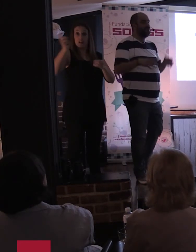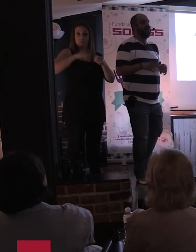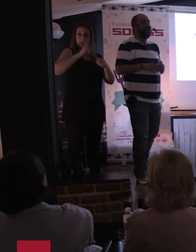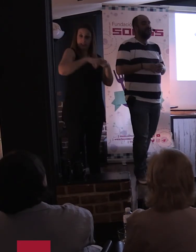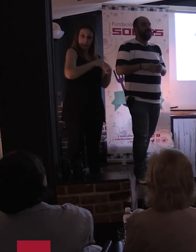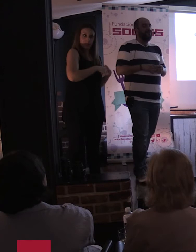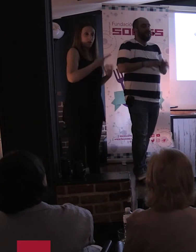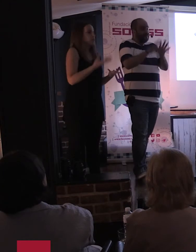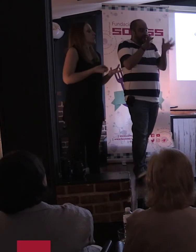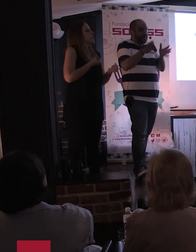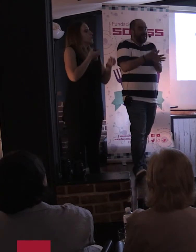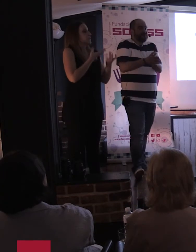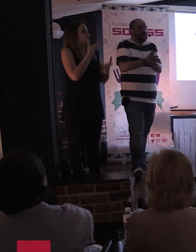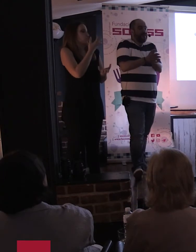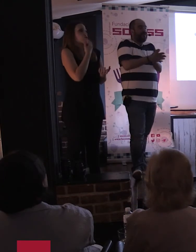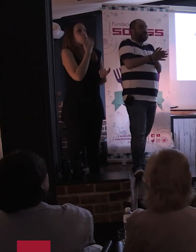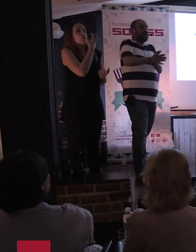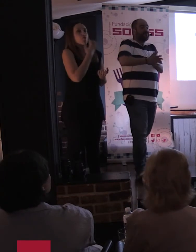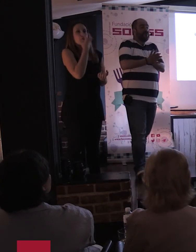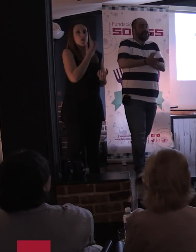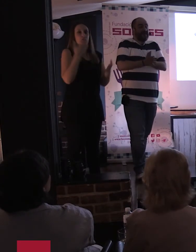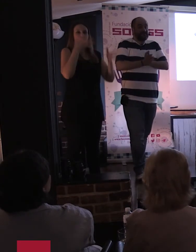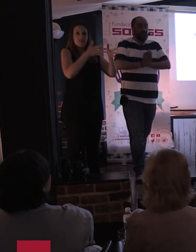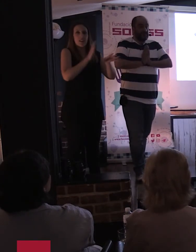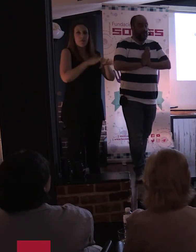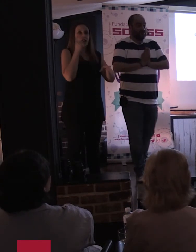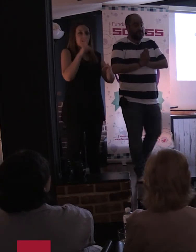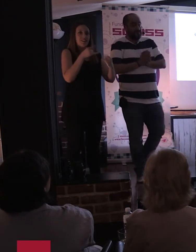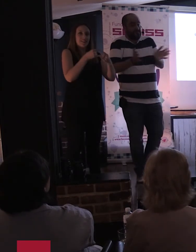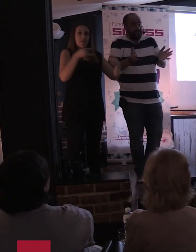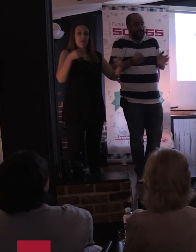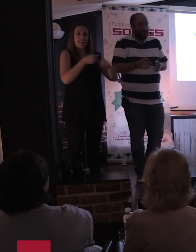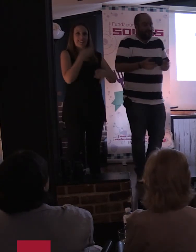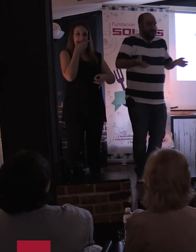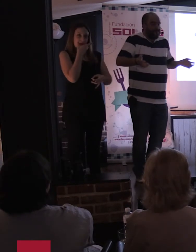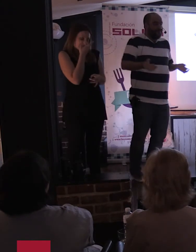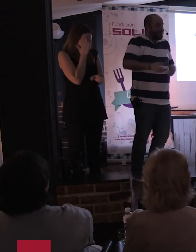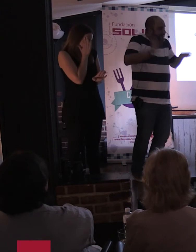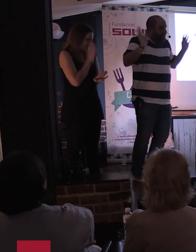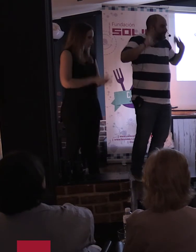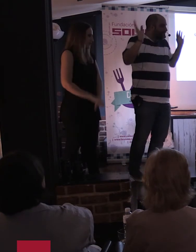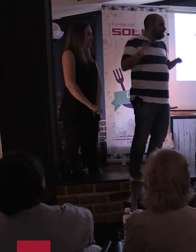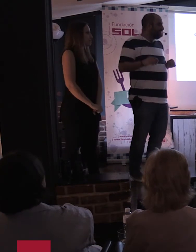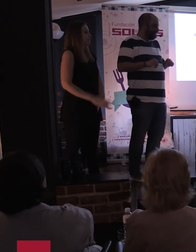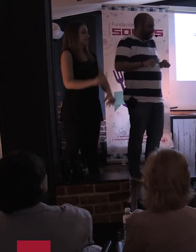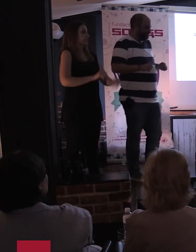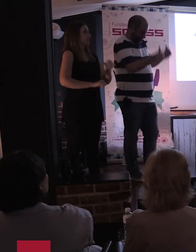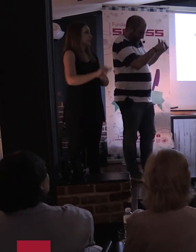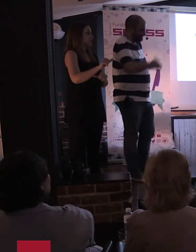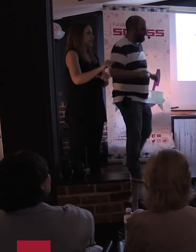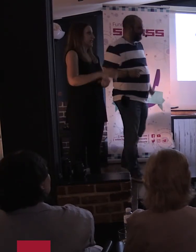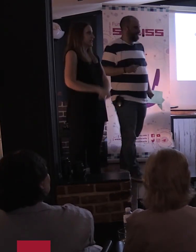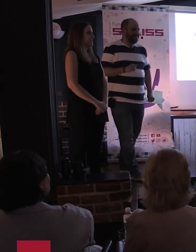cuento, historia centrada en el hecho de demostraros que los imanes son muy tímidos. Y a partir de ahí, pues...